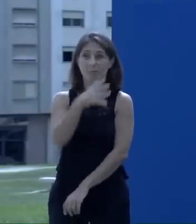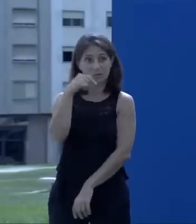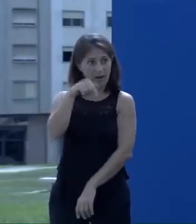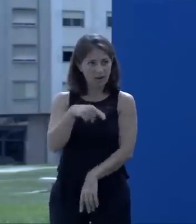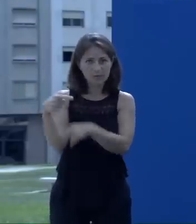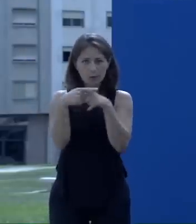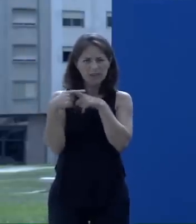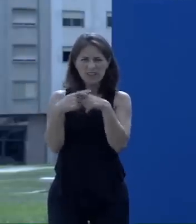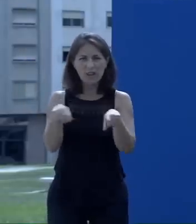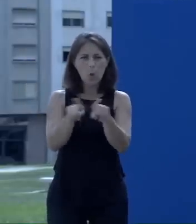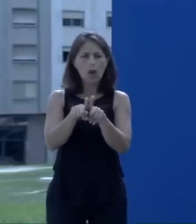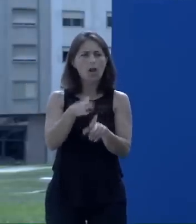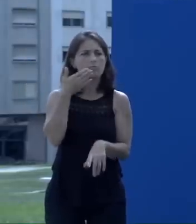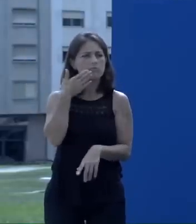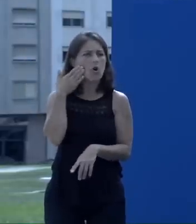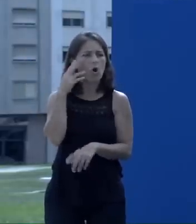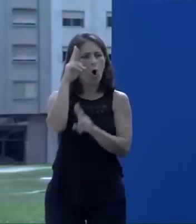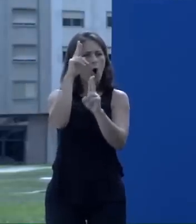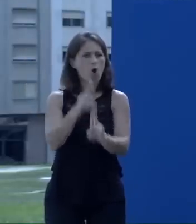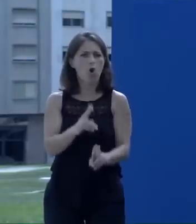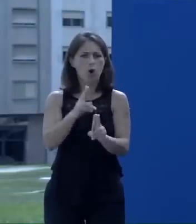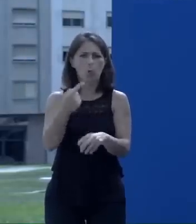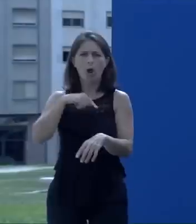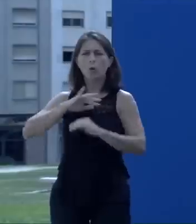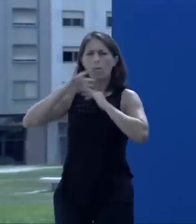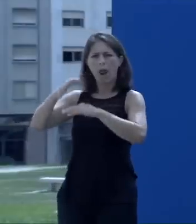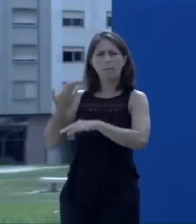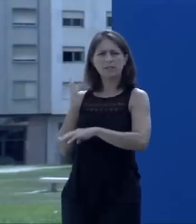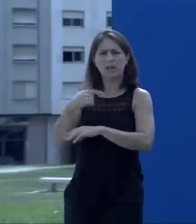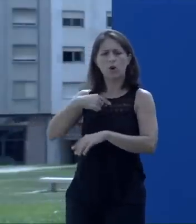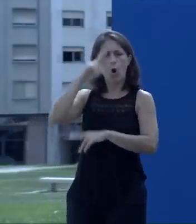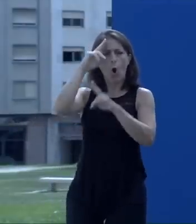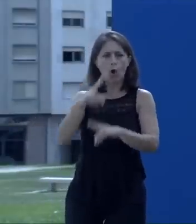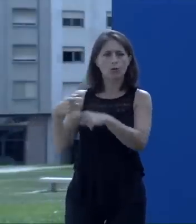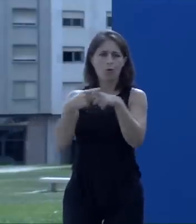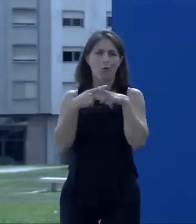a honra de ser o representante de En Marea,